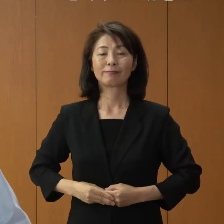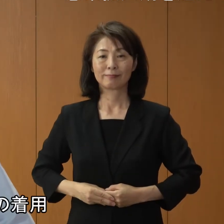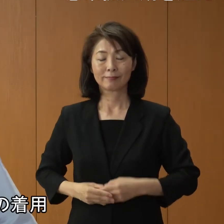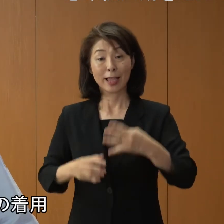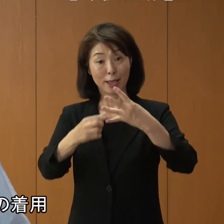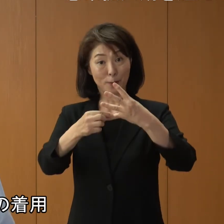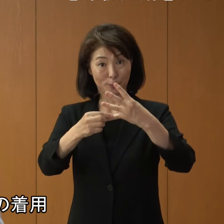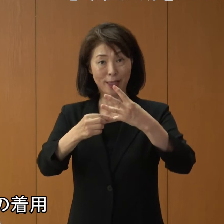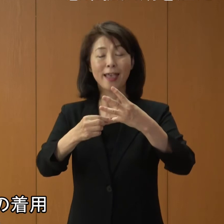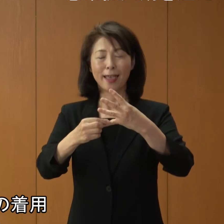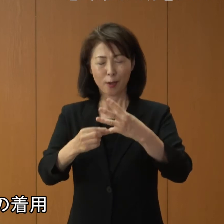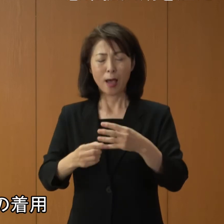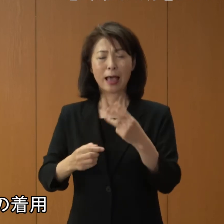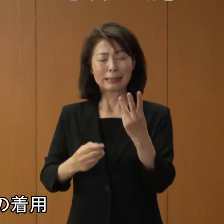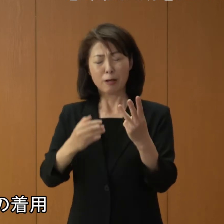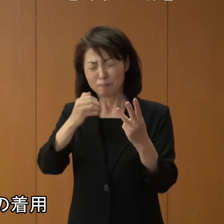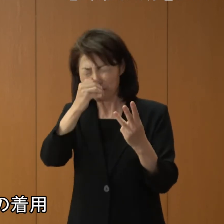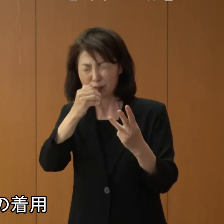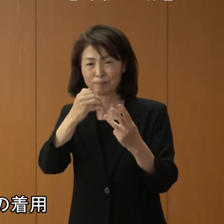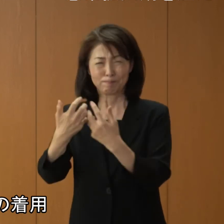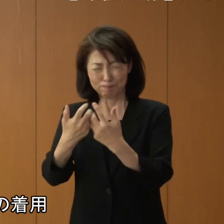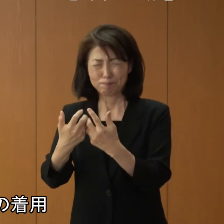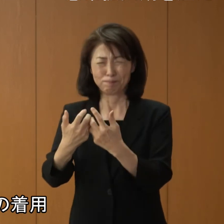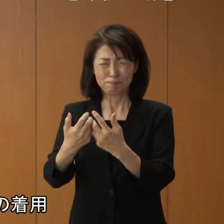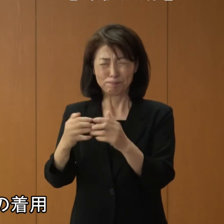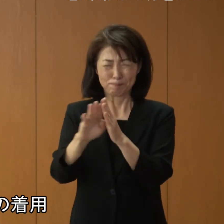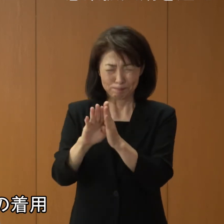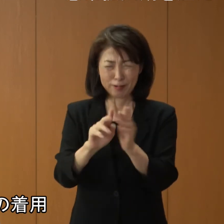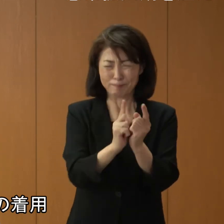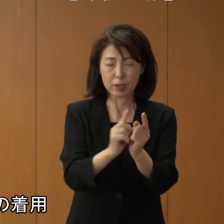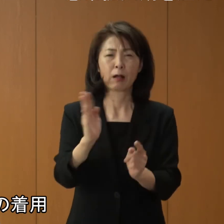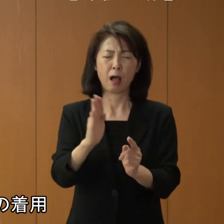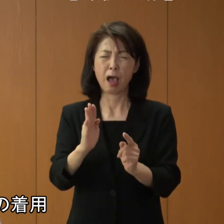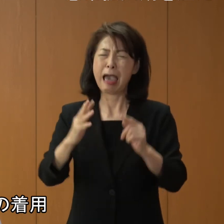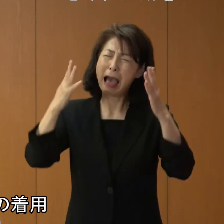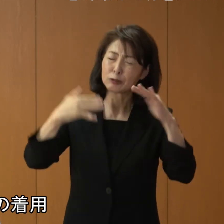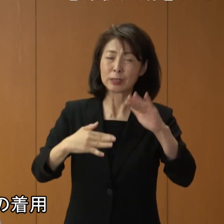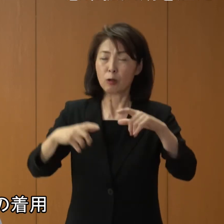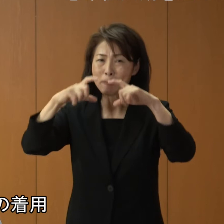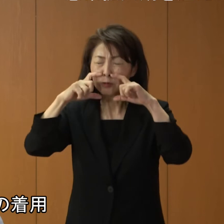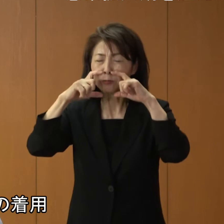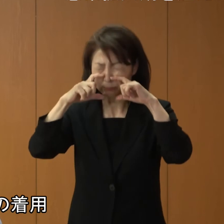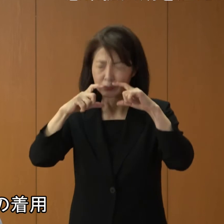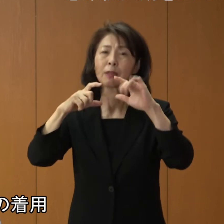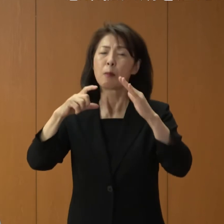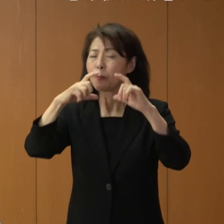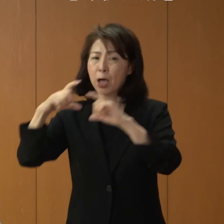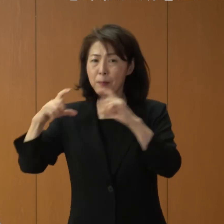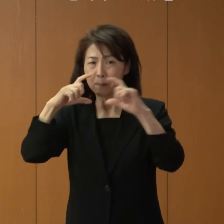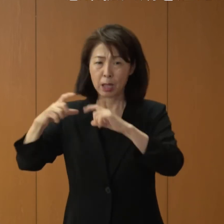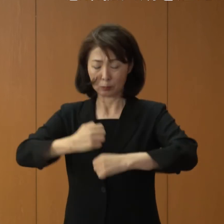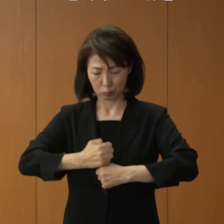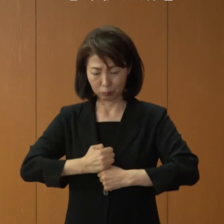4つは、3密の回避、熱中症に留意したマスクの着用など、兵庫スタイルに取り組んでください